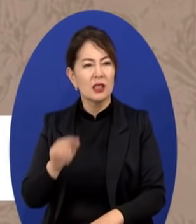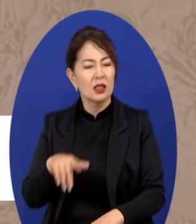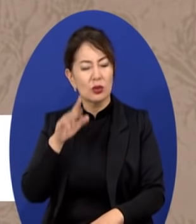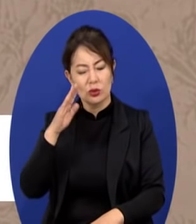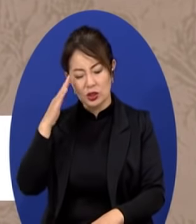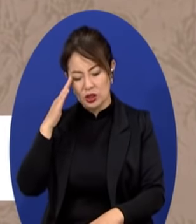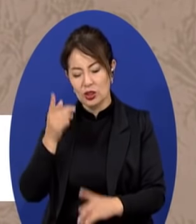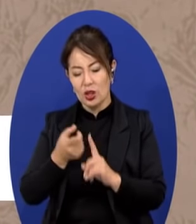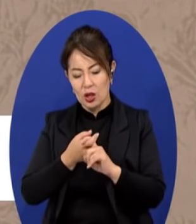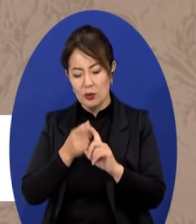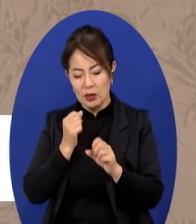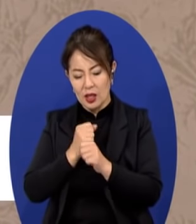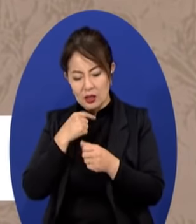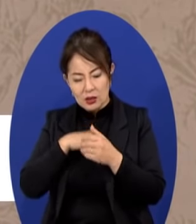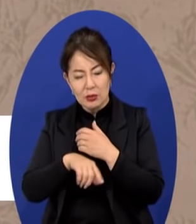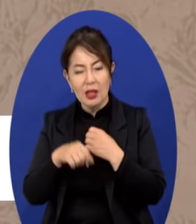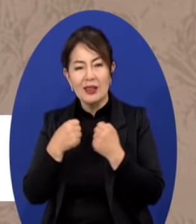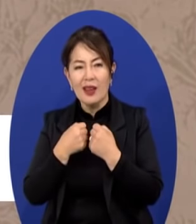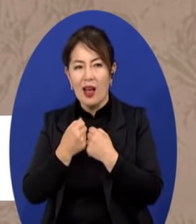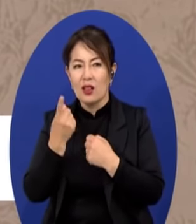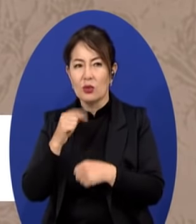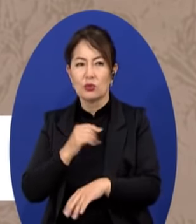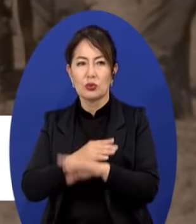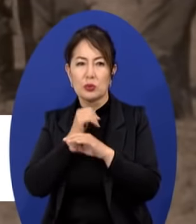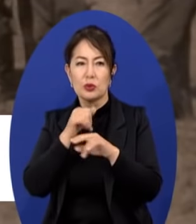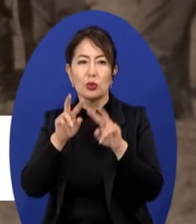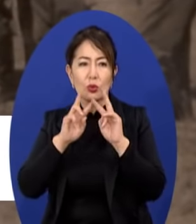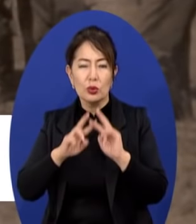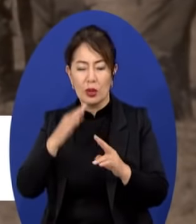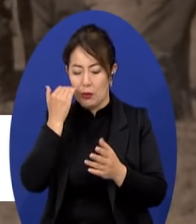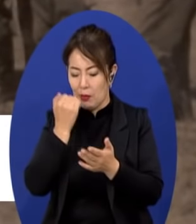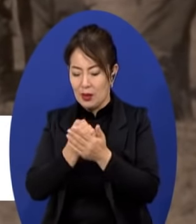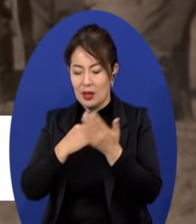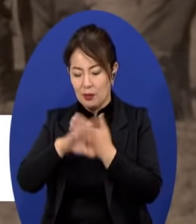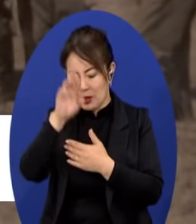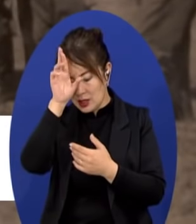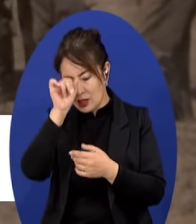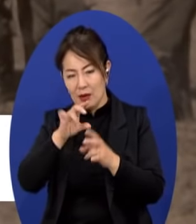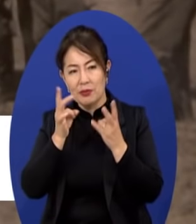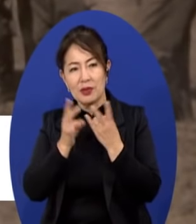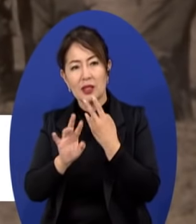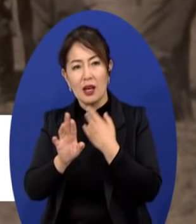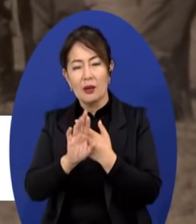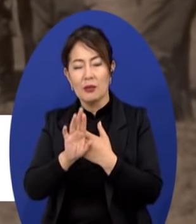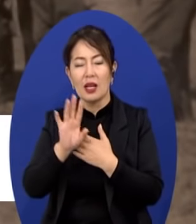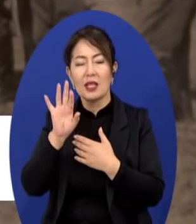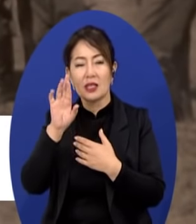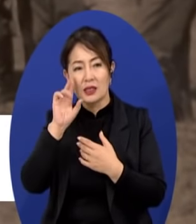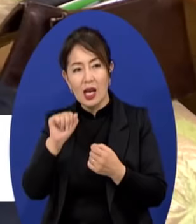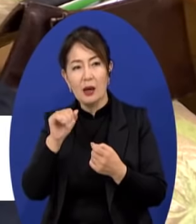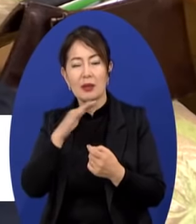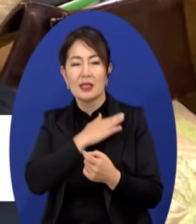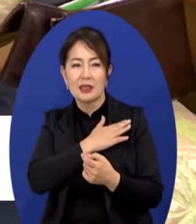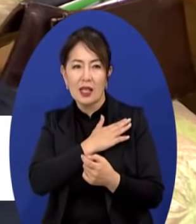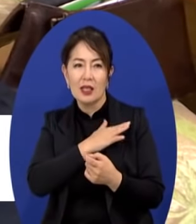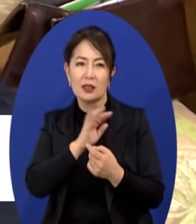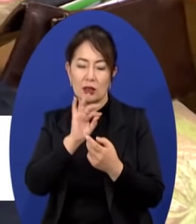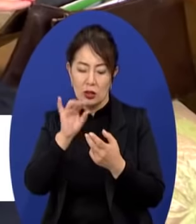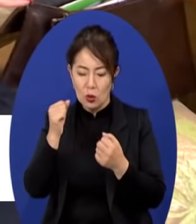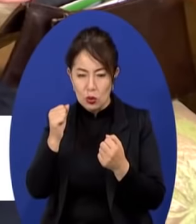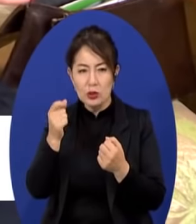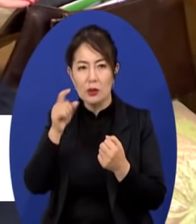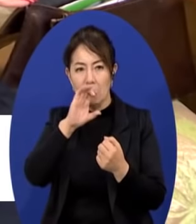цэргийн холбооны ажил дайнаар тасалбар бололгүй үргэлжлүүлэн батлан амгалах яам, нийгмийг аюулаас хамгаалах яам, цагдан сэргийлэх гээд